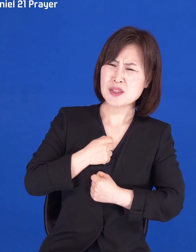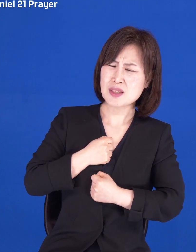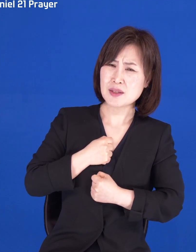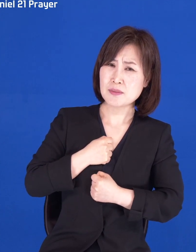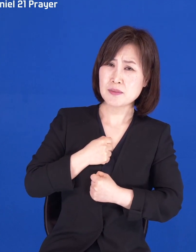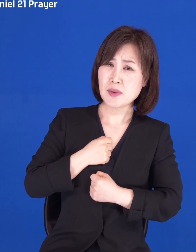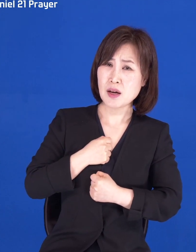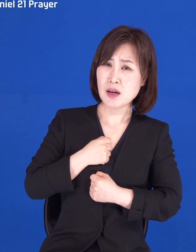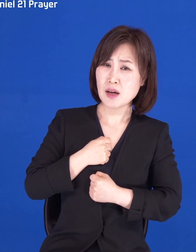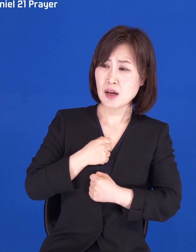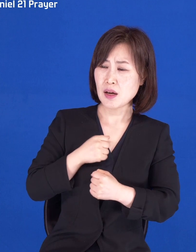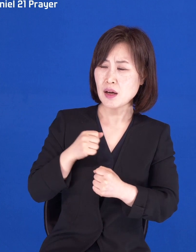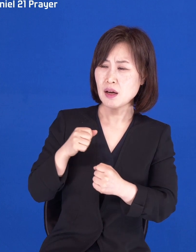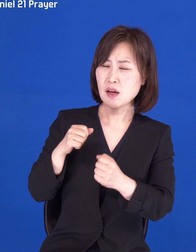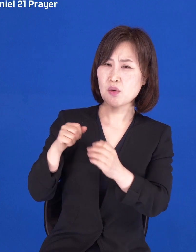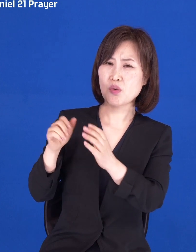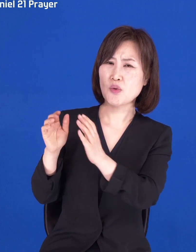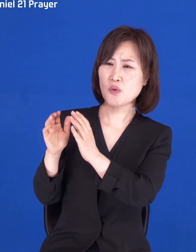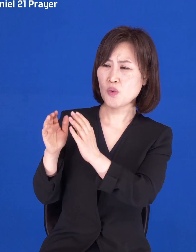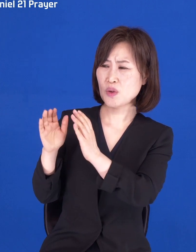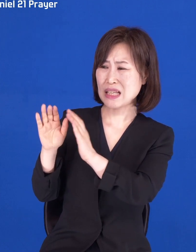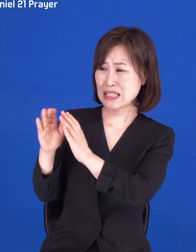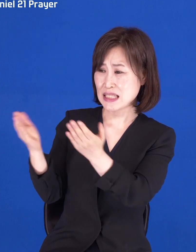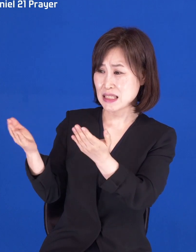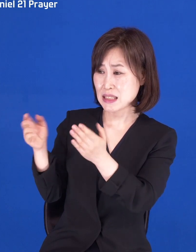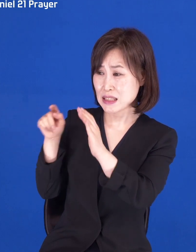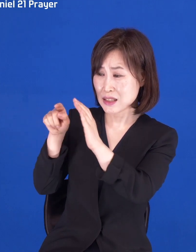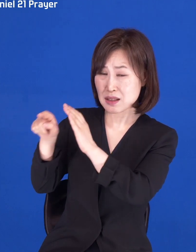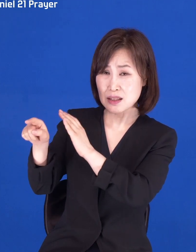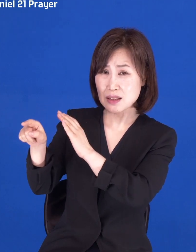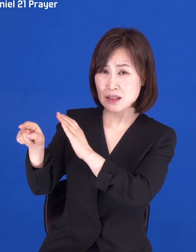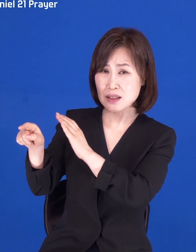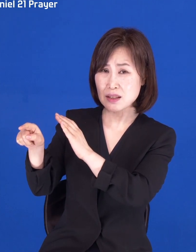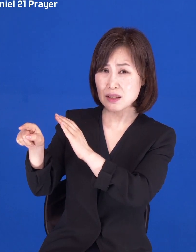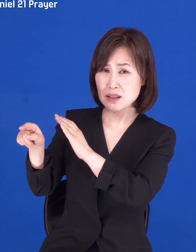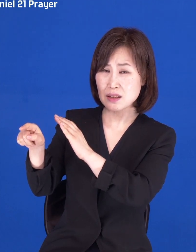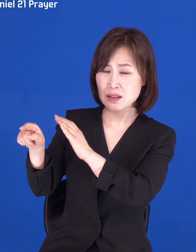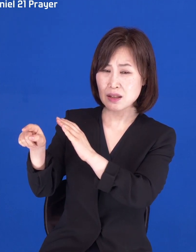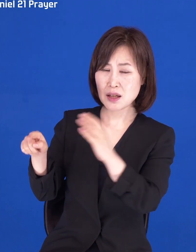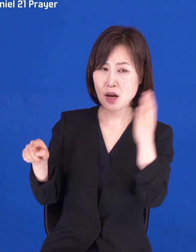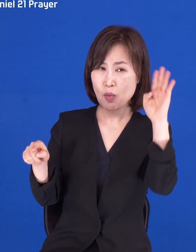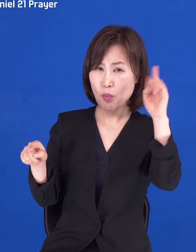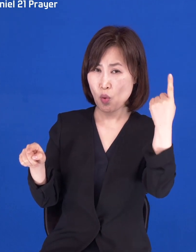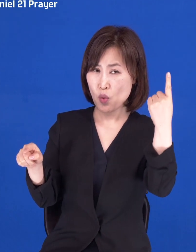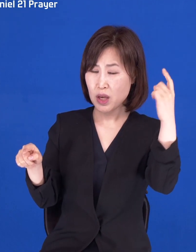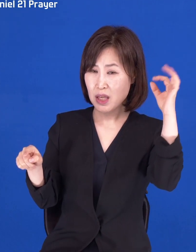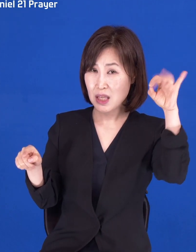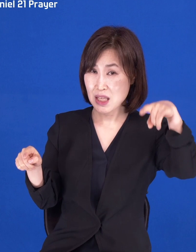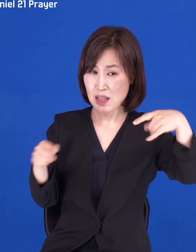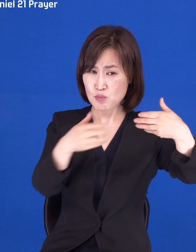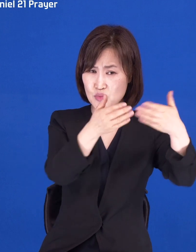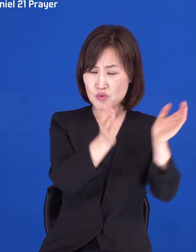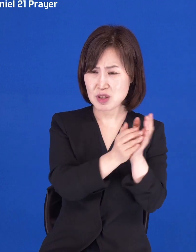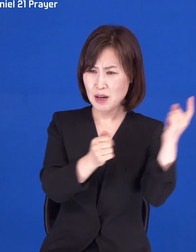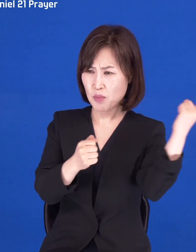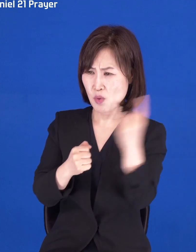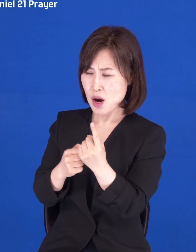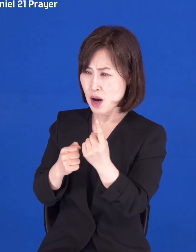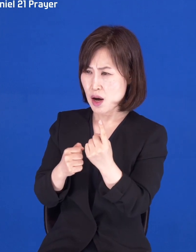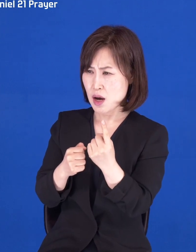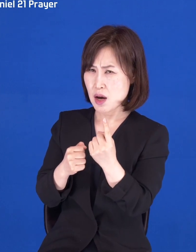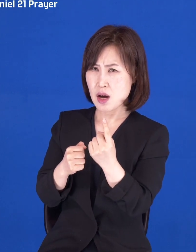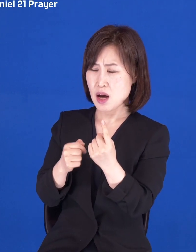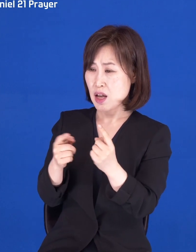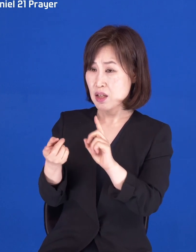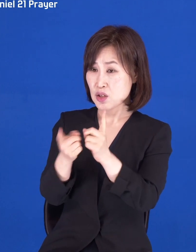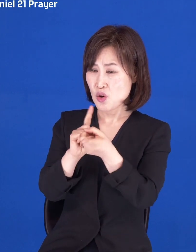작업실로 들어가셨습니다. 그렇게 들어가니 보이지도 않는 눈은 뒤따라 들어와서 뭔가 말을 맞출까 봐